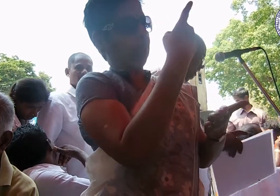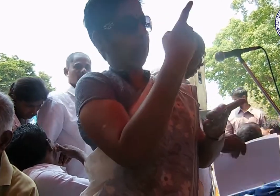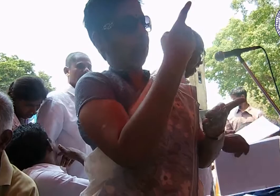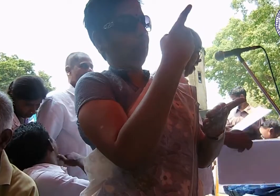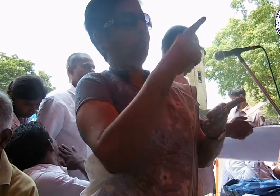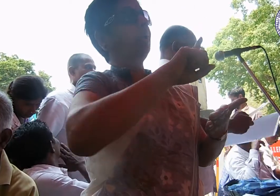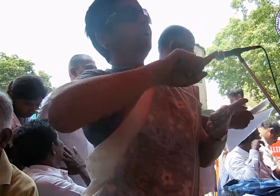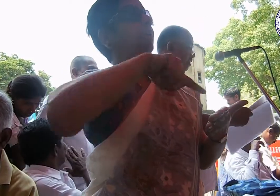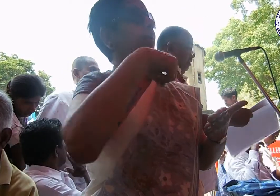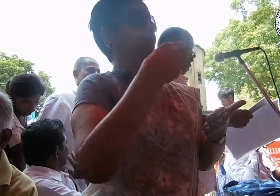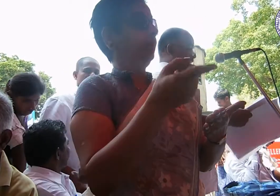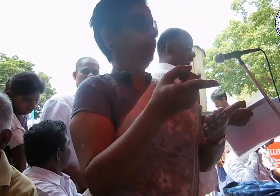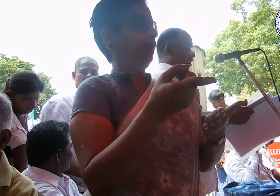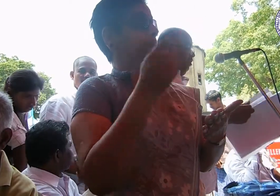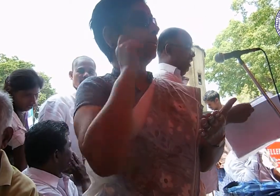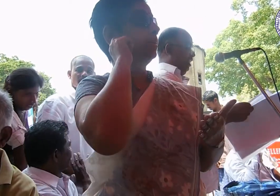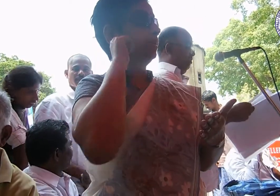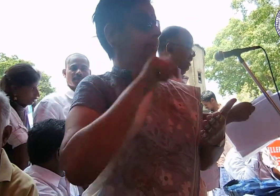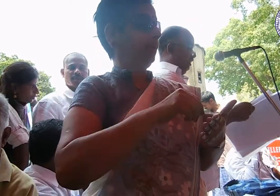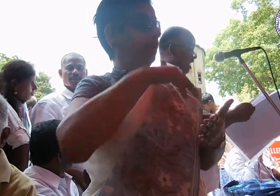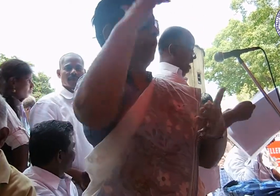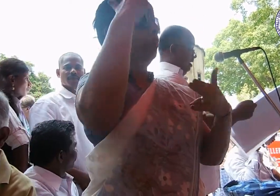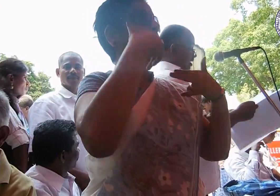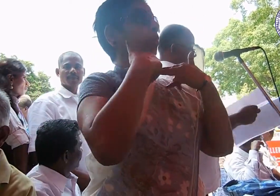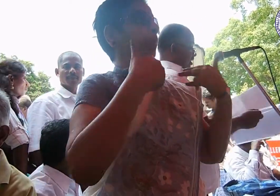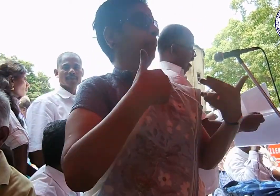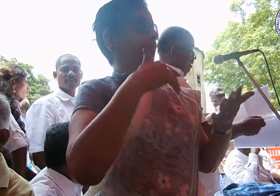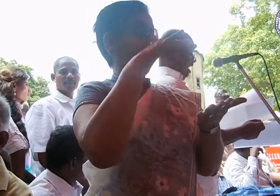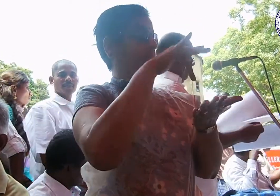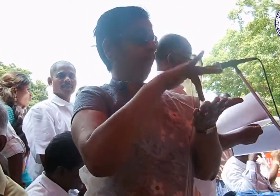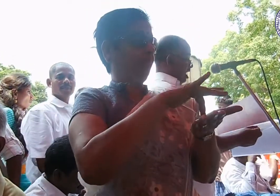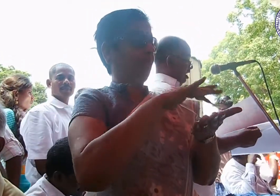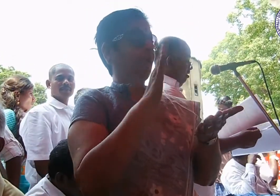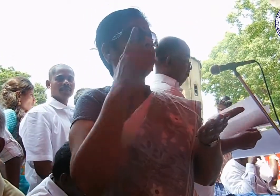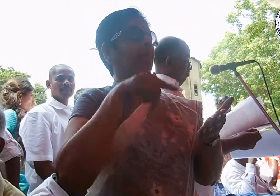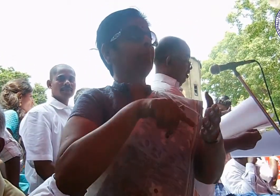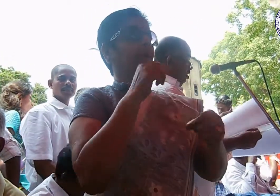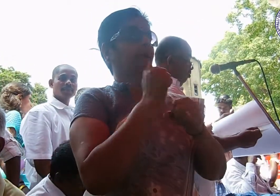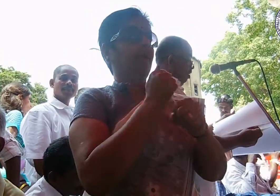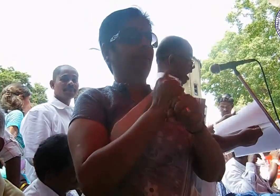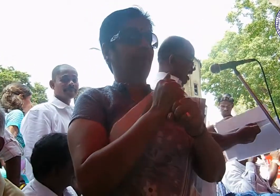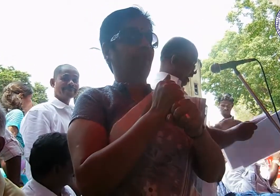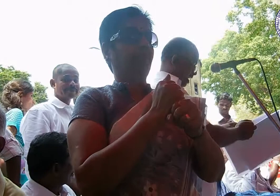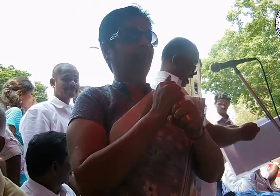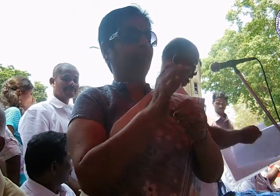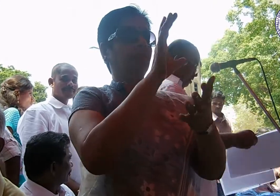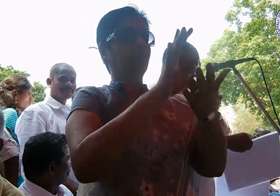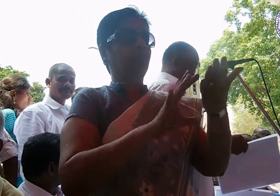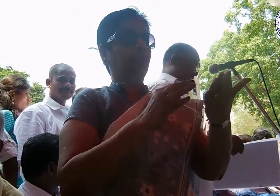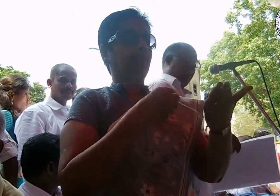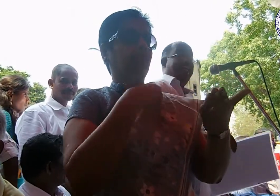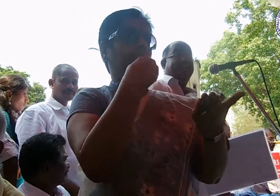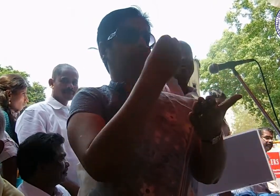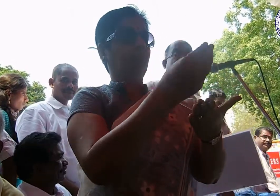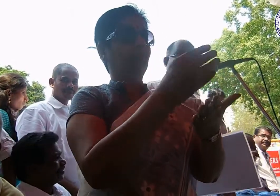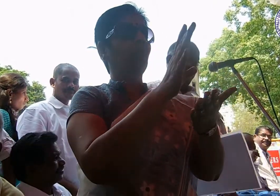அடுத்து சென்னை உயர் நீதிமன்றத்தில் தமிழ்நாடு அரசாங்கம் ஒரு அறிக்கையை அது அறிக்கை என்று